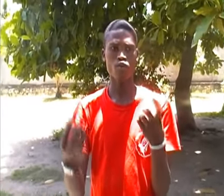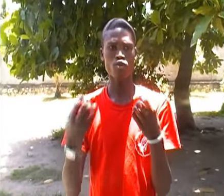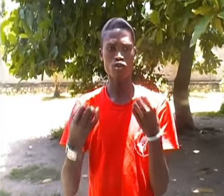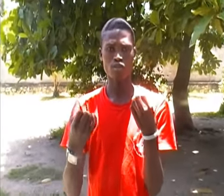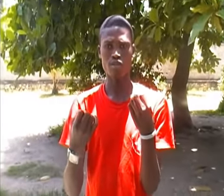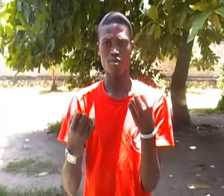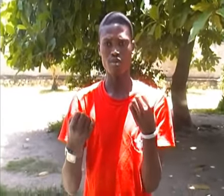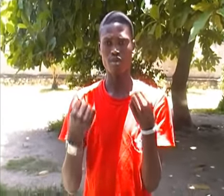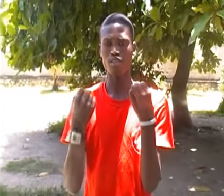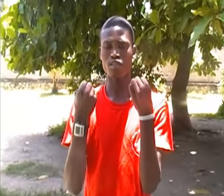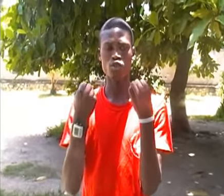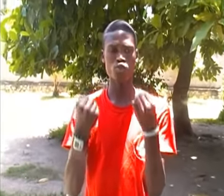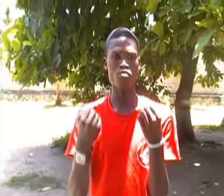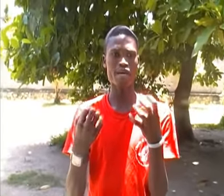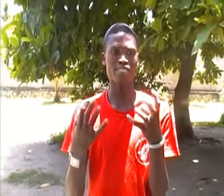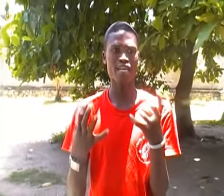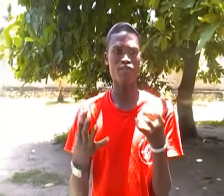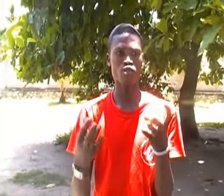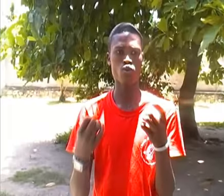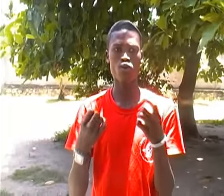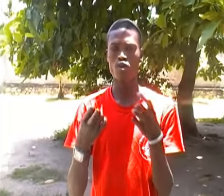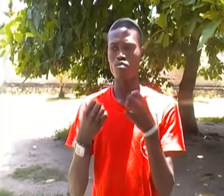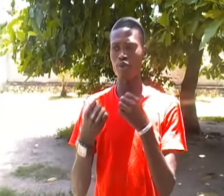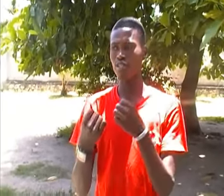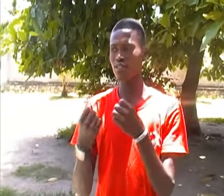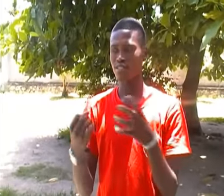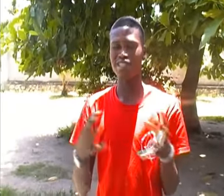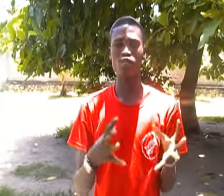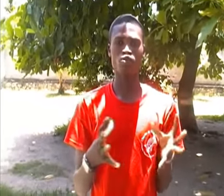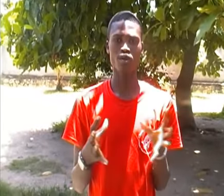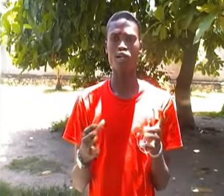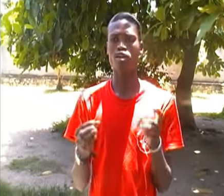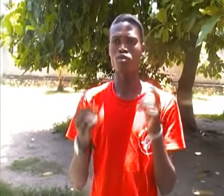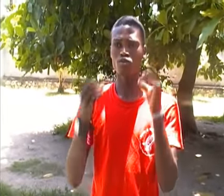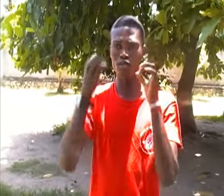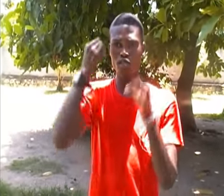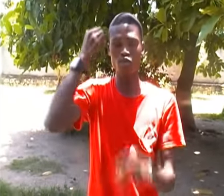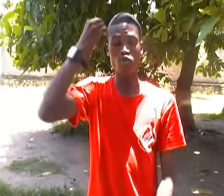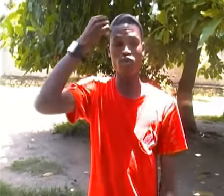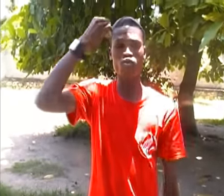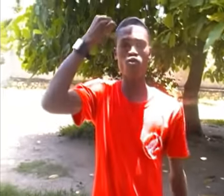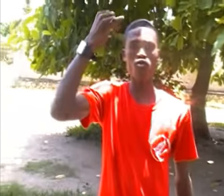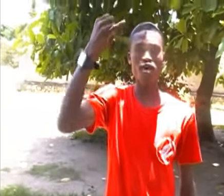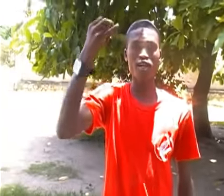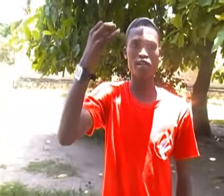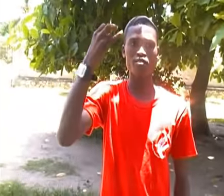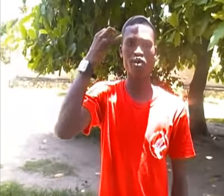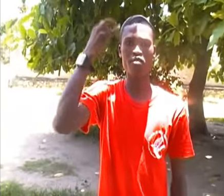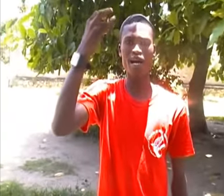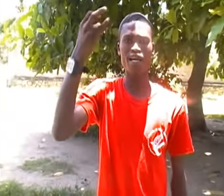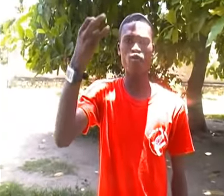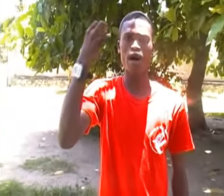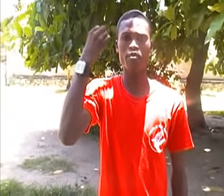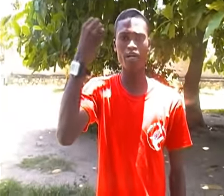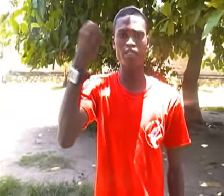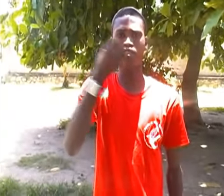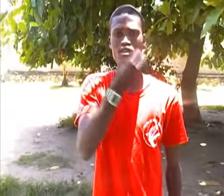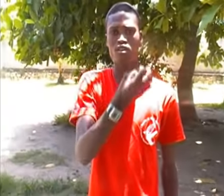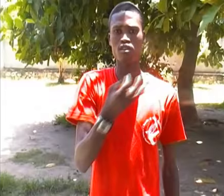à cause de l'étude pasteur a fait sur prédestination, l'esprit nous vient ouvert, grand pile bagaille nous apprendre